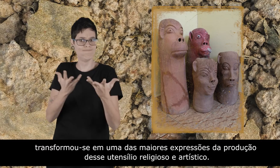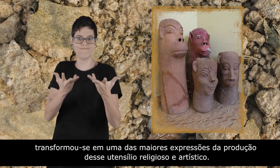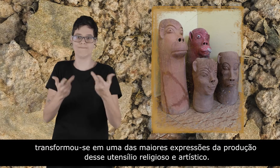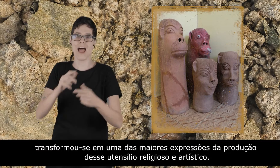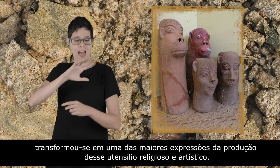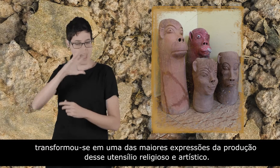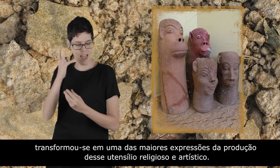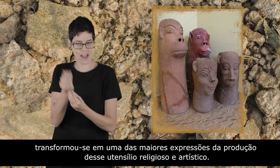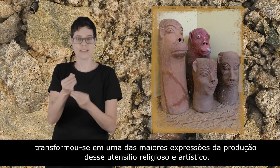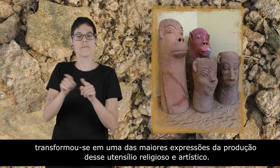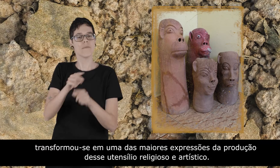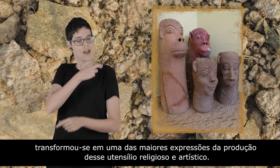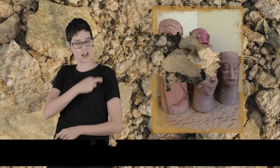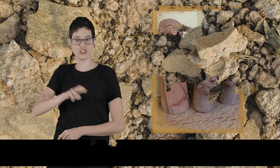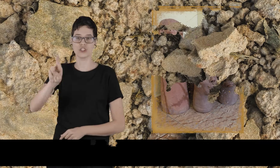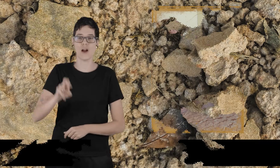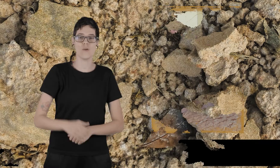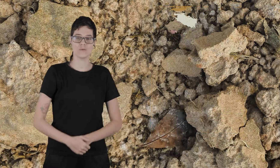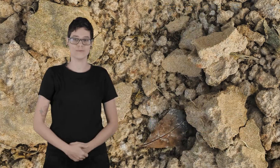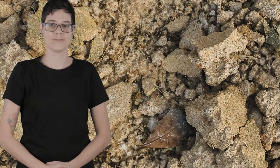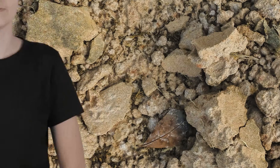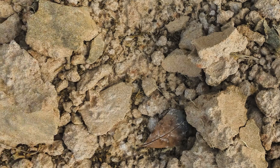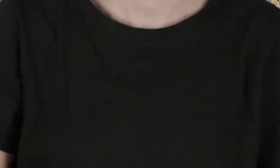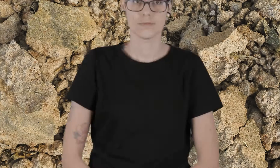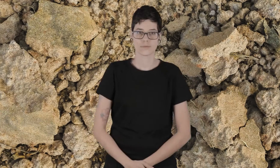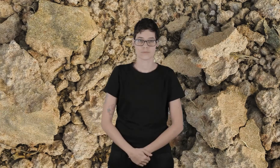utensílio religioso e artístico.